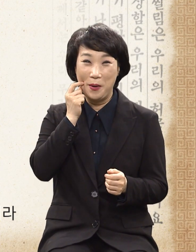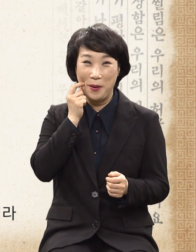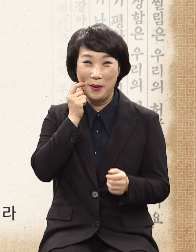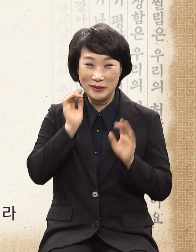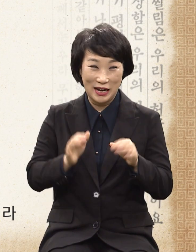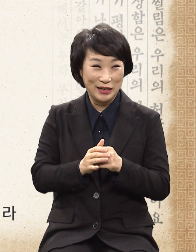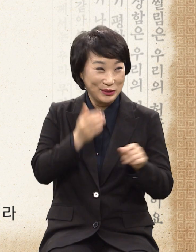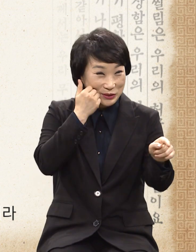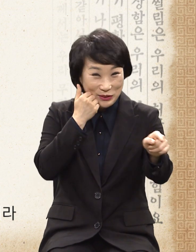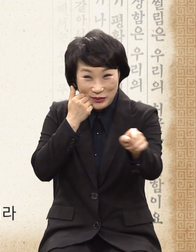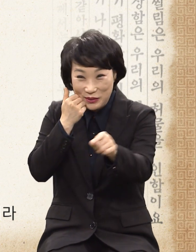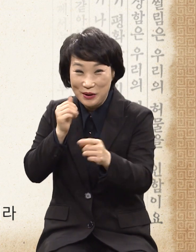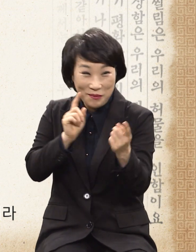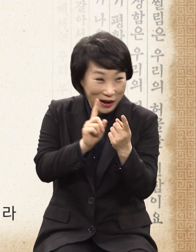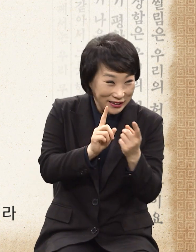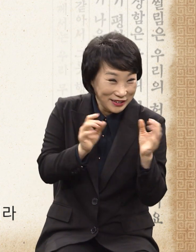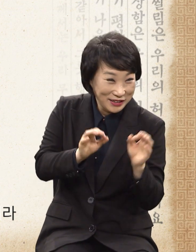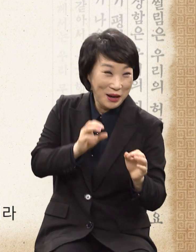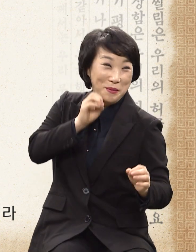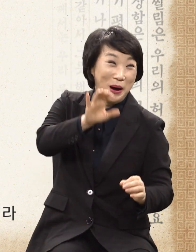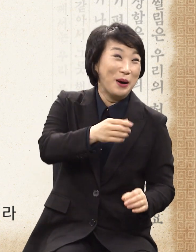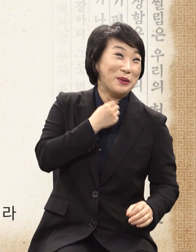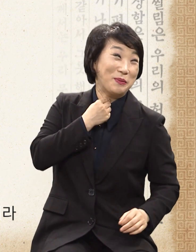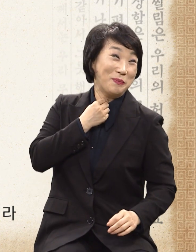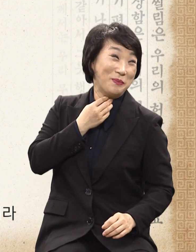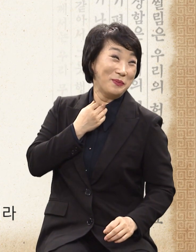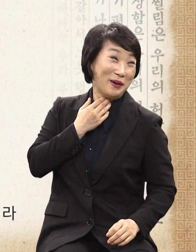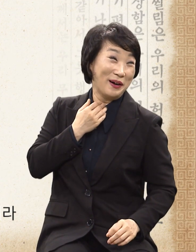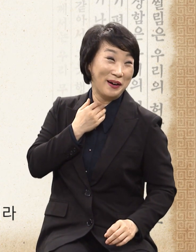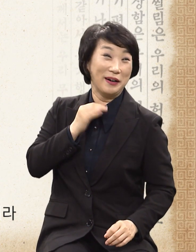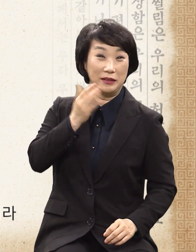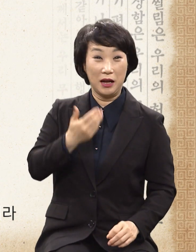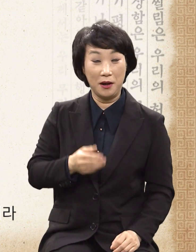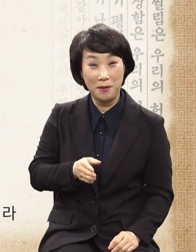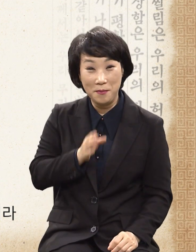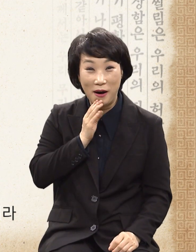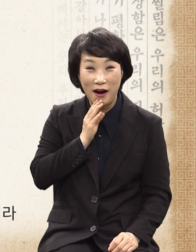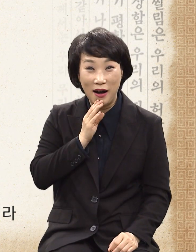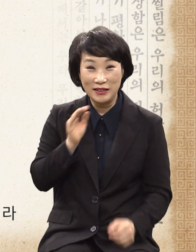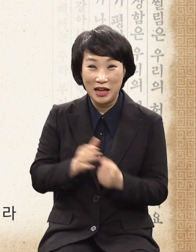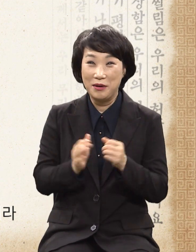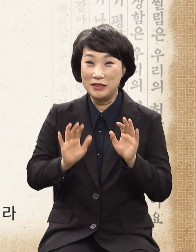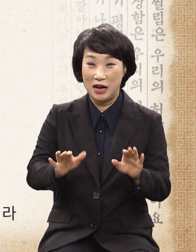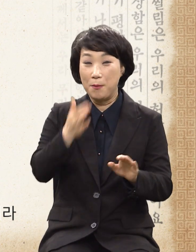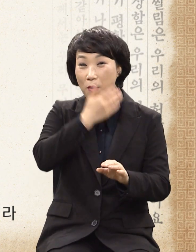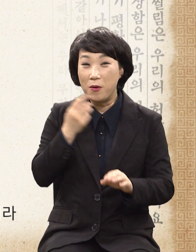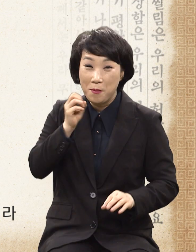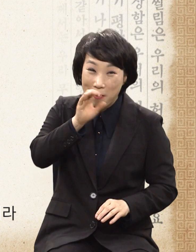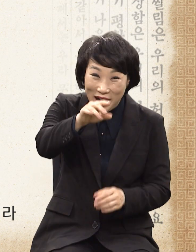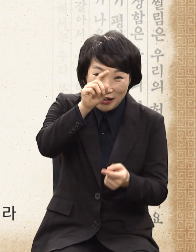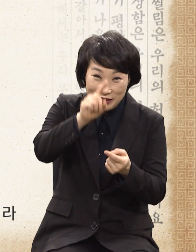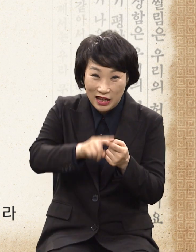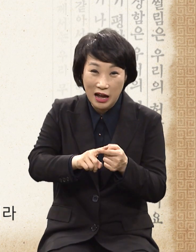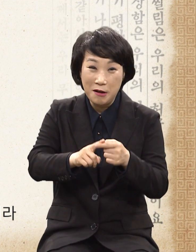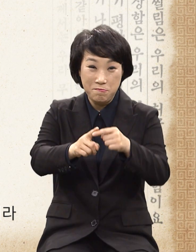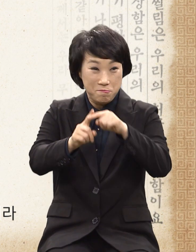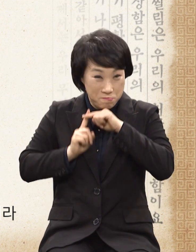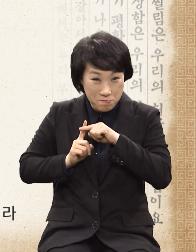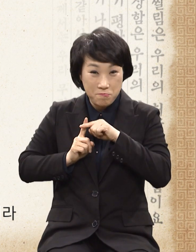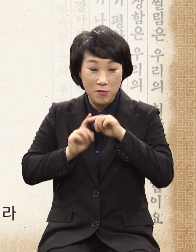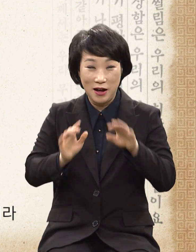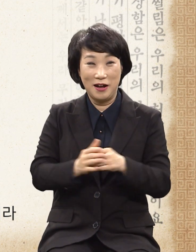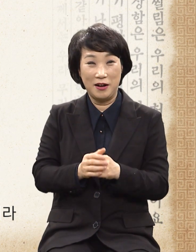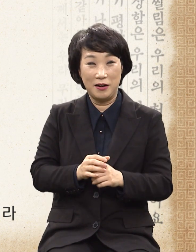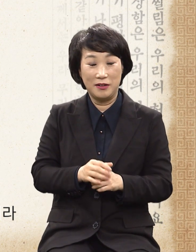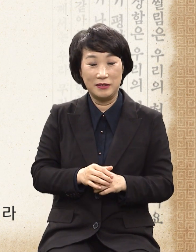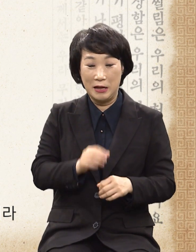아주 누구 만나 말하고 싶어서 견딜 수가 없는 소식이요. 그래서 복음을 말하다가 죽어도